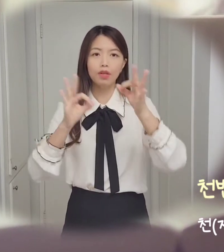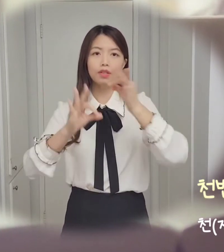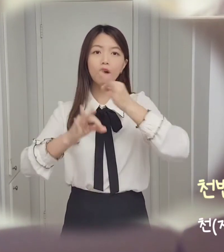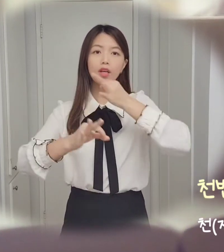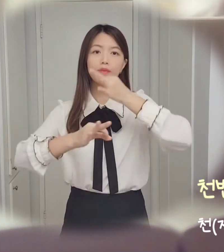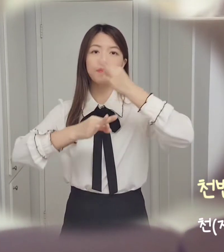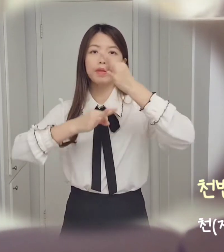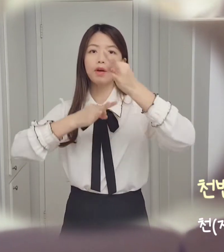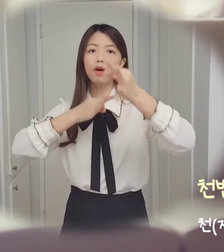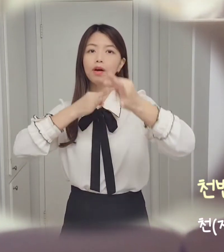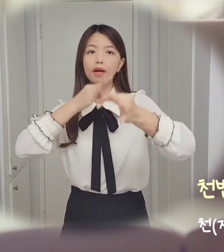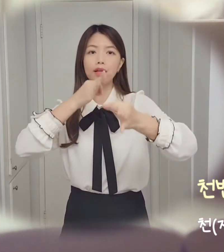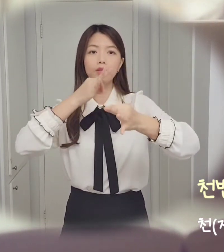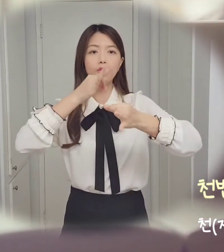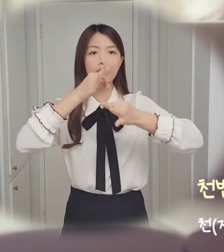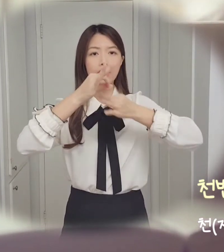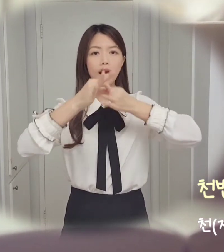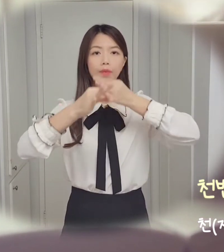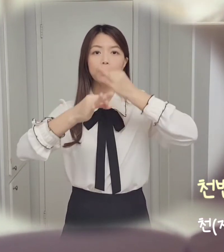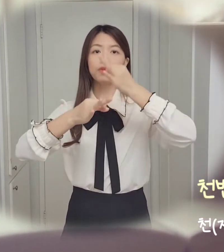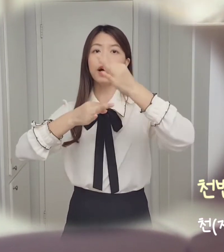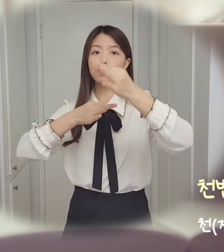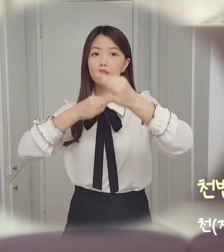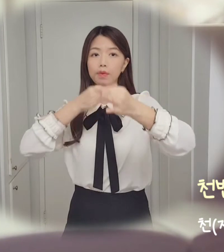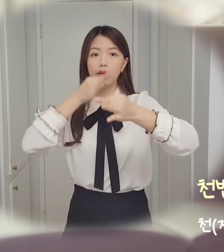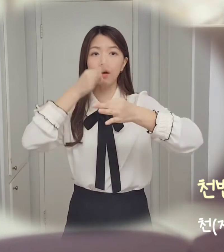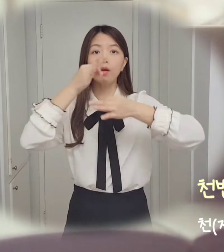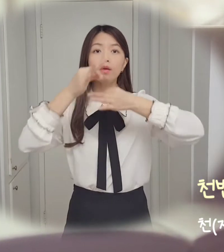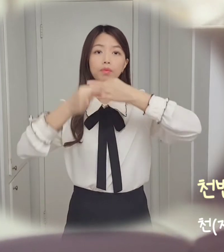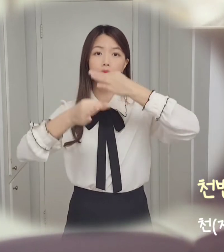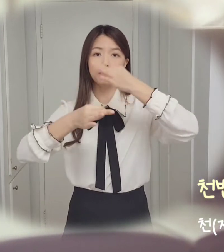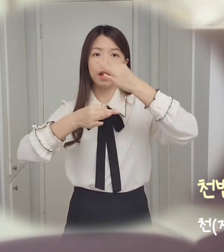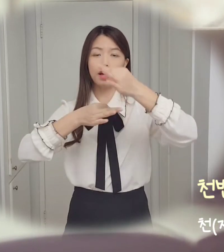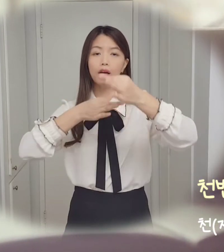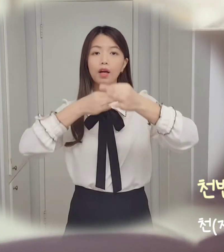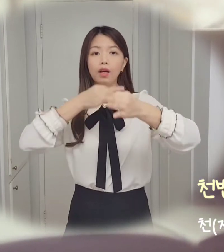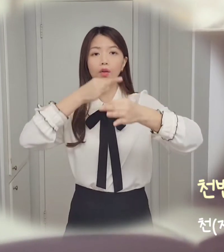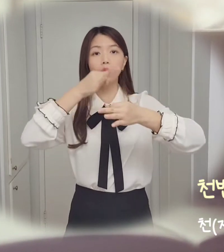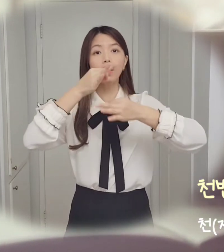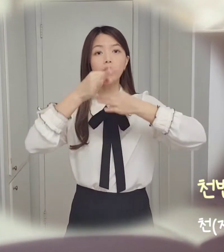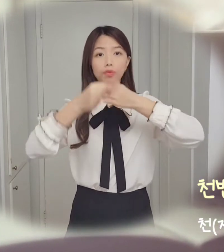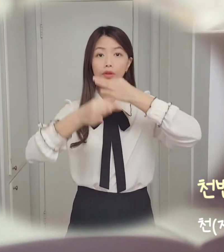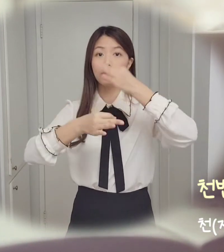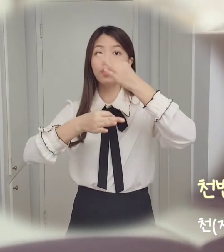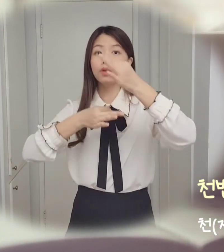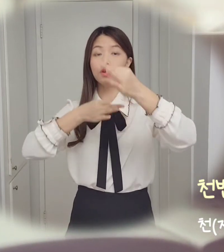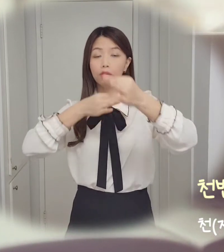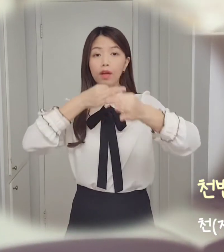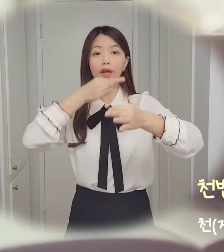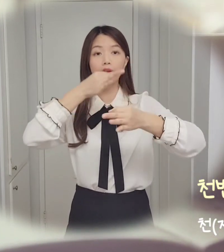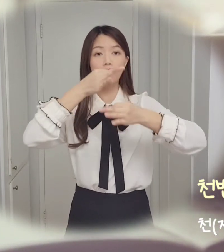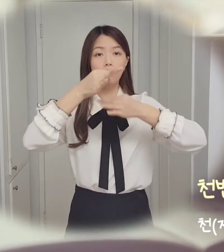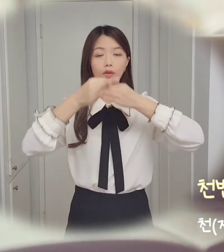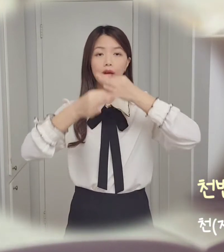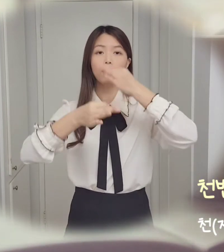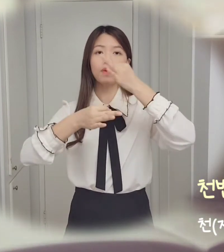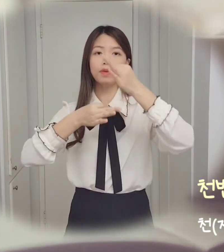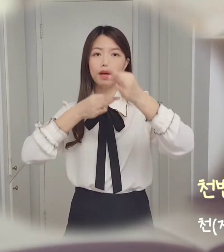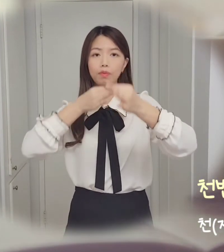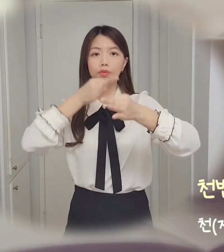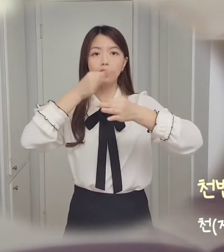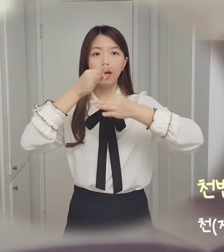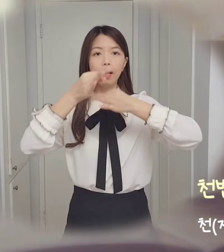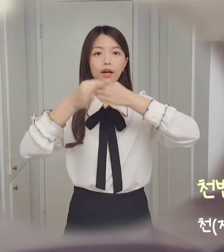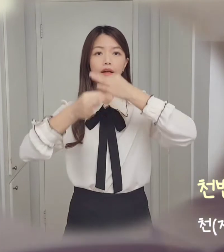동그랗게 붙여주셔서 입 앞에서 한 손씩 앞으로 나가주시면 돼요. 부르다. 노래를 부를 때도 이렇게